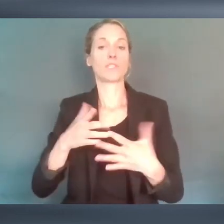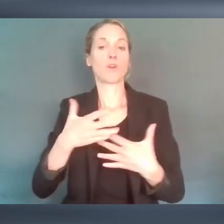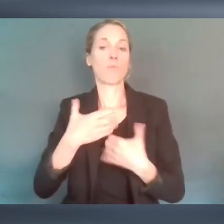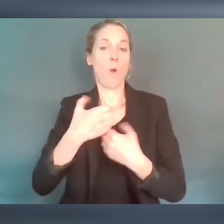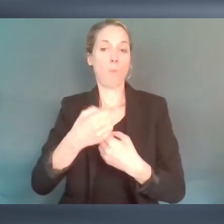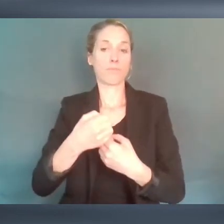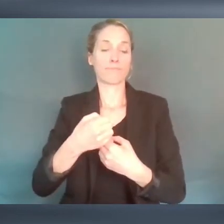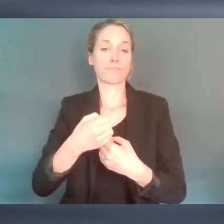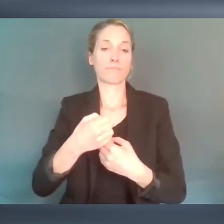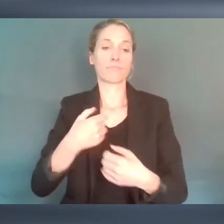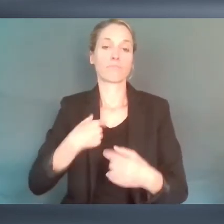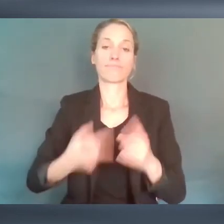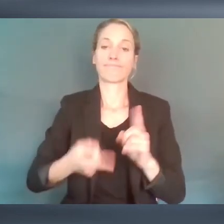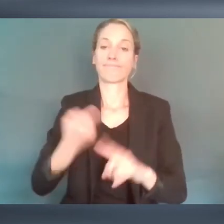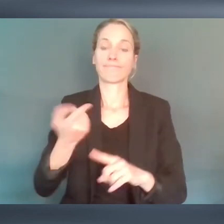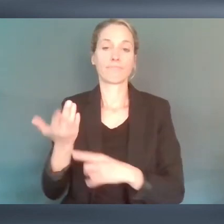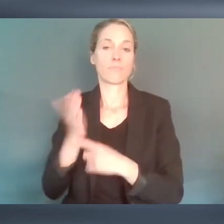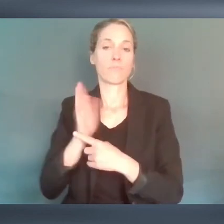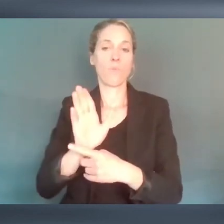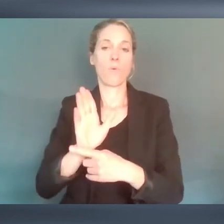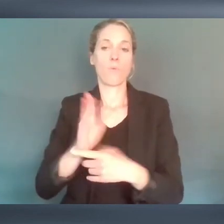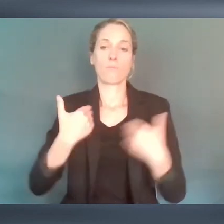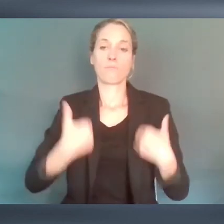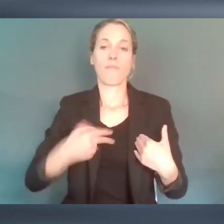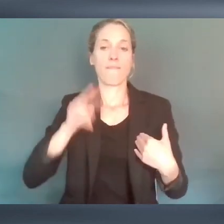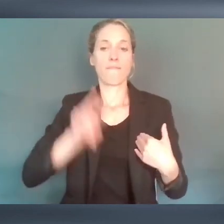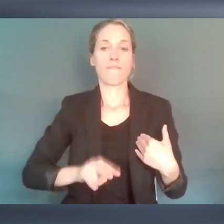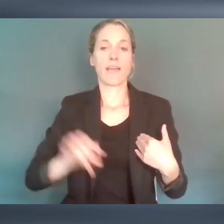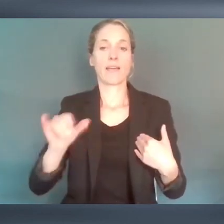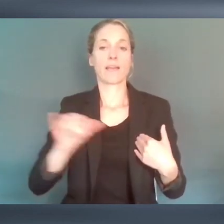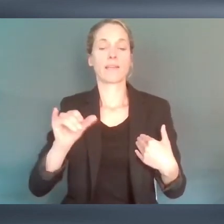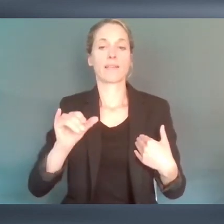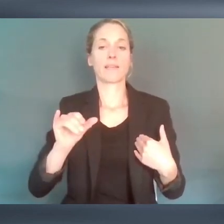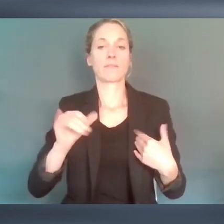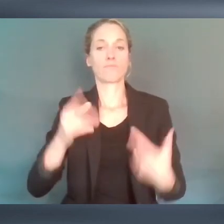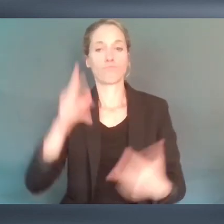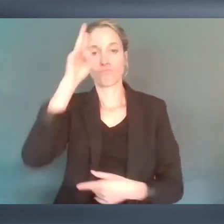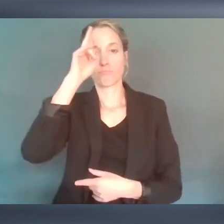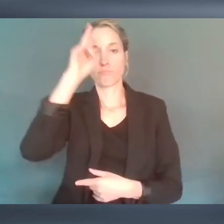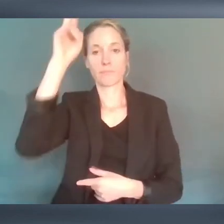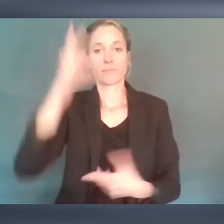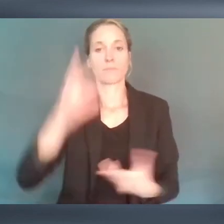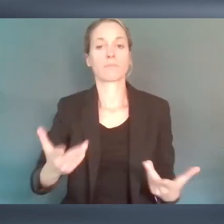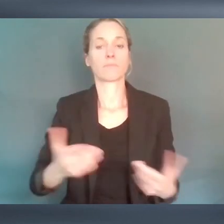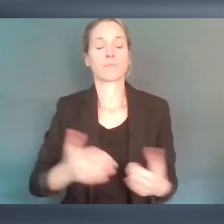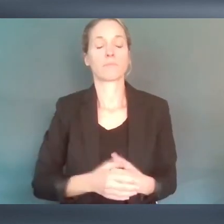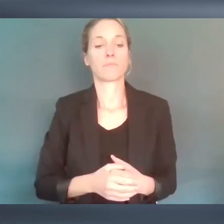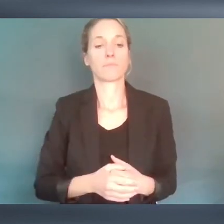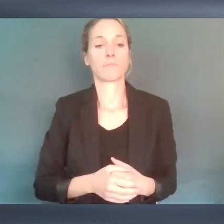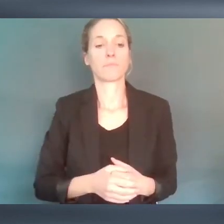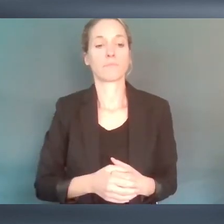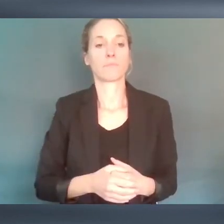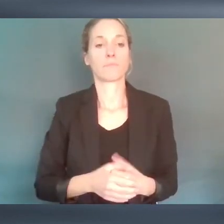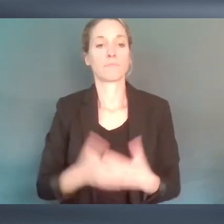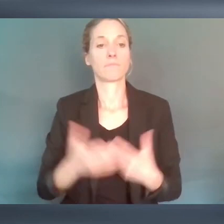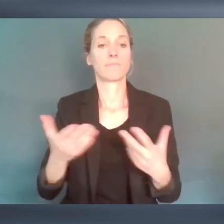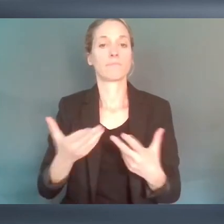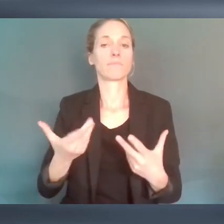d'être authentique, c'est d'avoir cette mise à nu honnête qui, je pense, peut être utile à d'autres